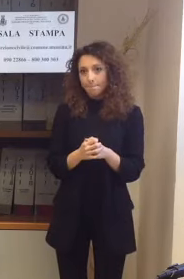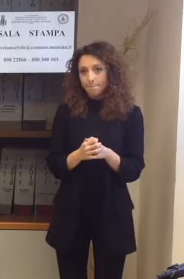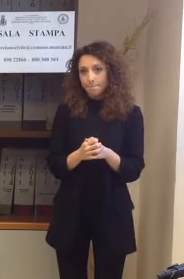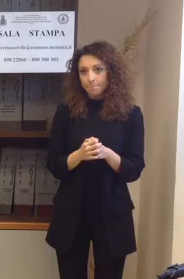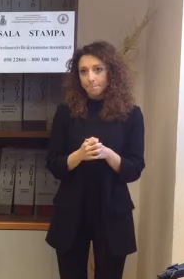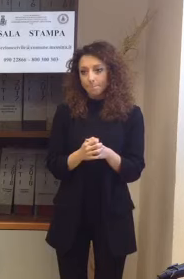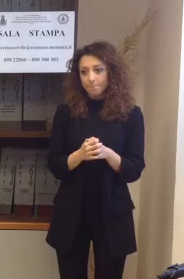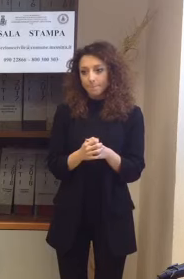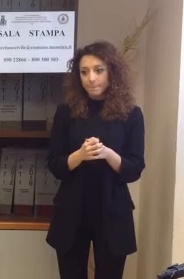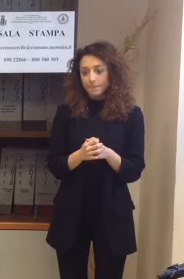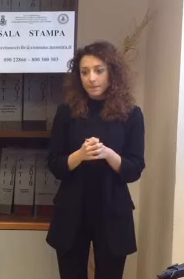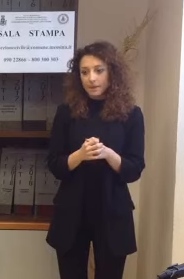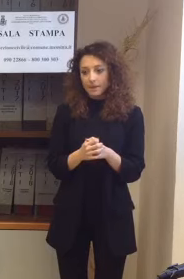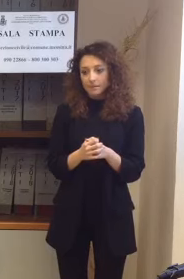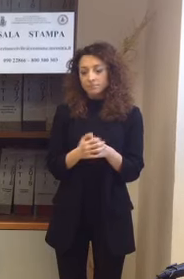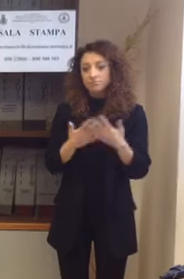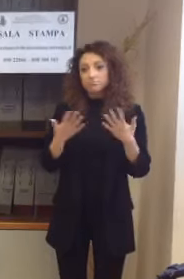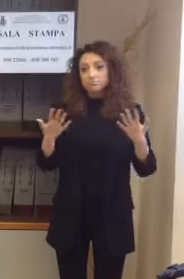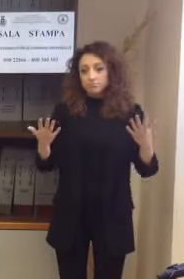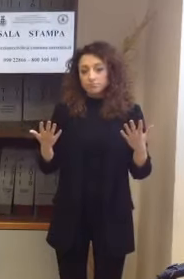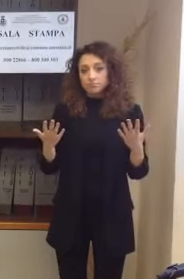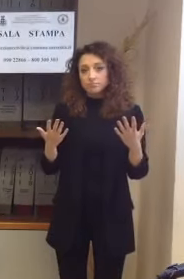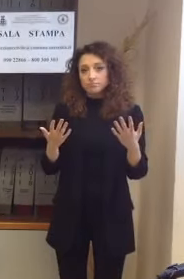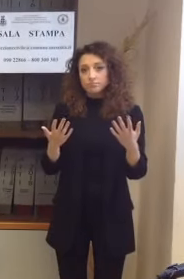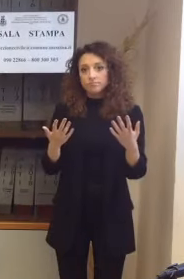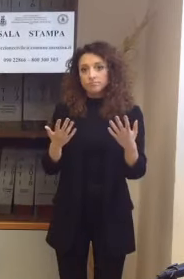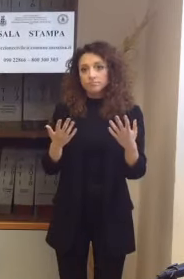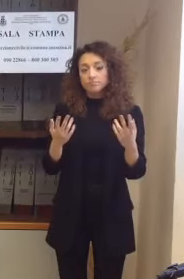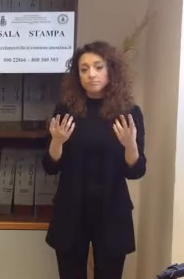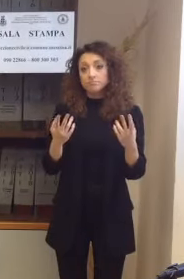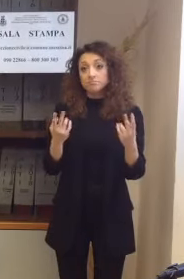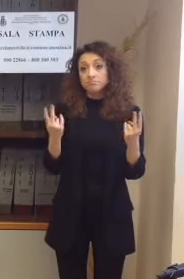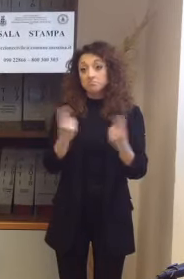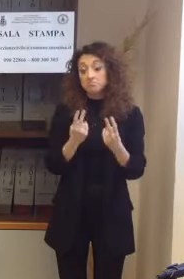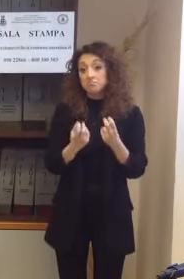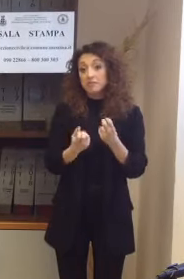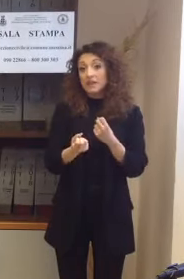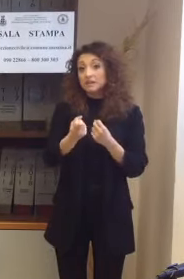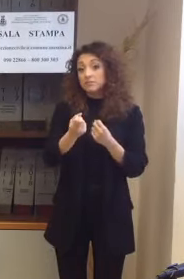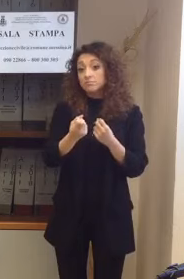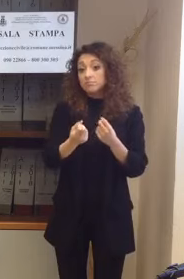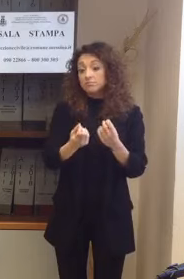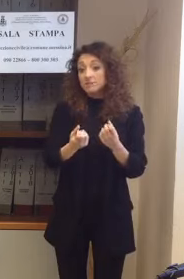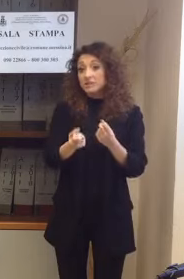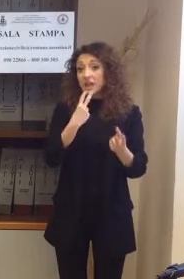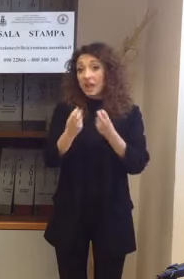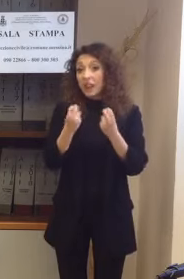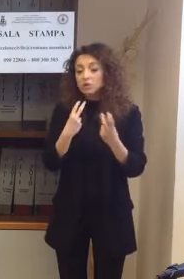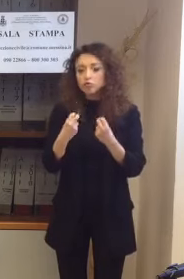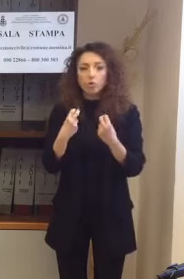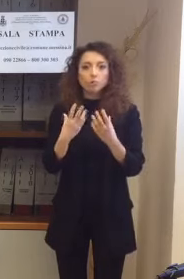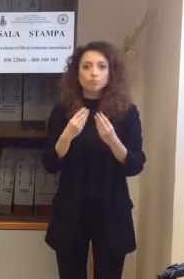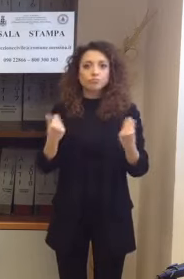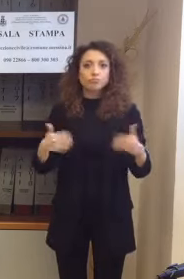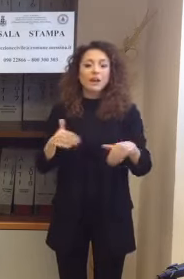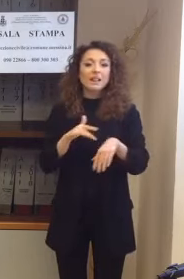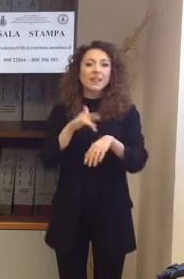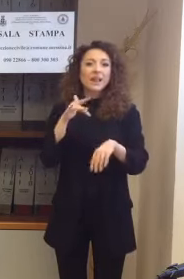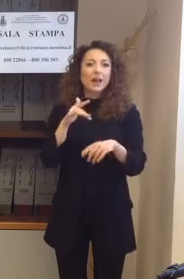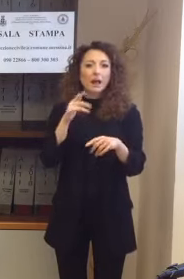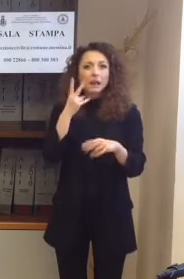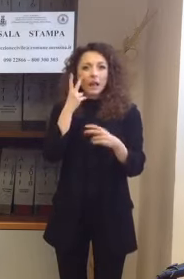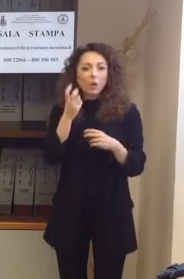mi arrivano segnalazioni sempre più delicate riguardante la situazione